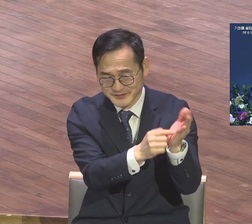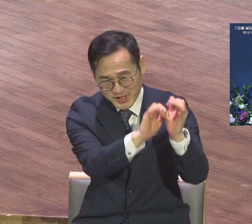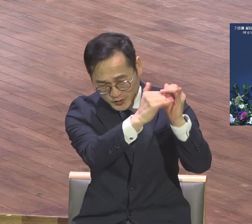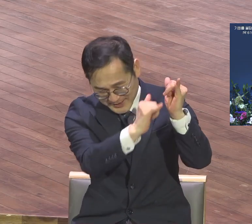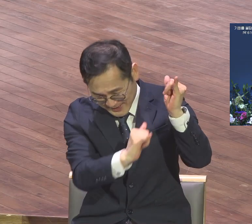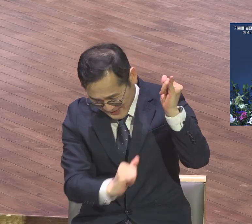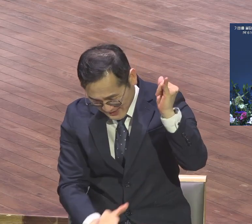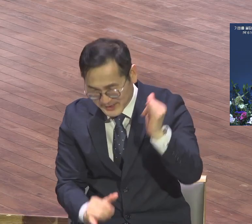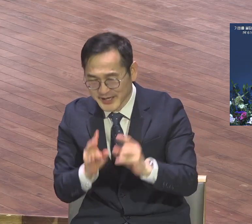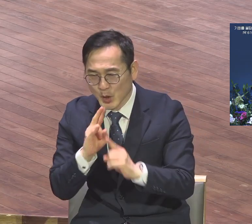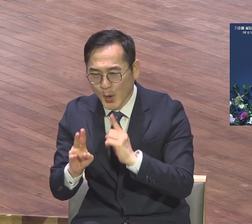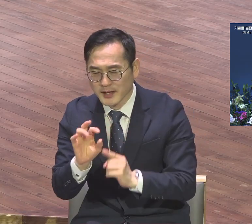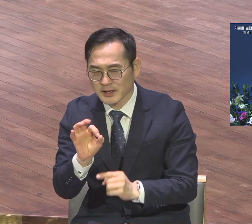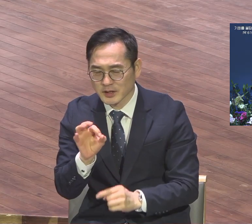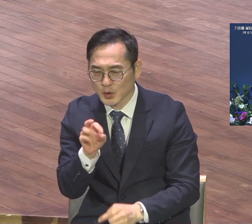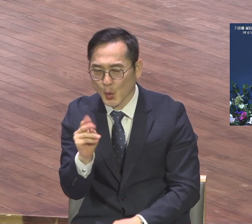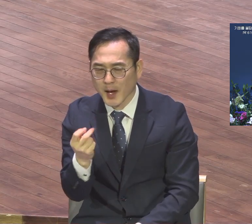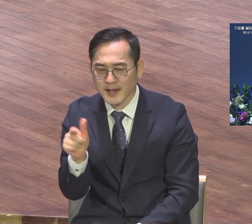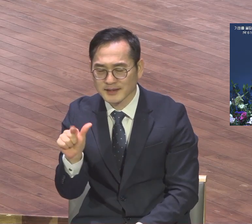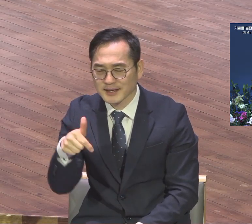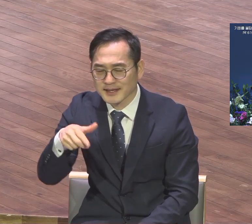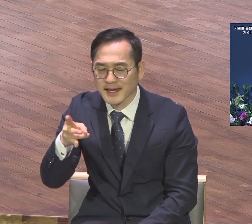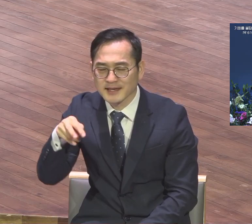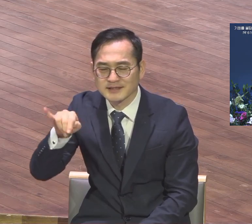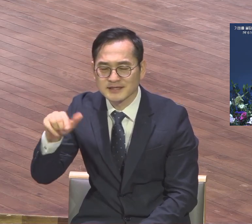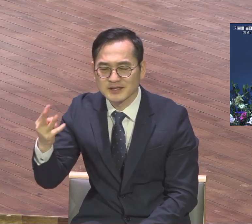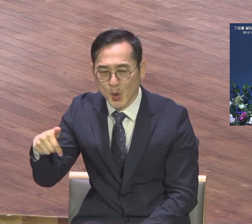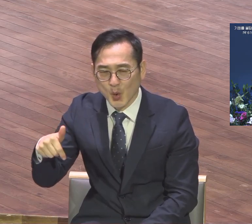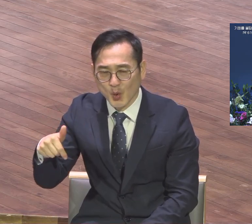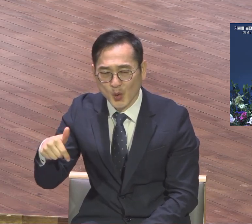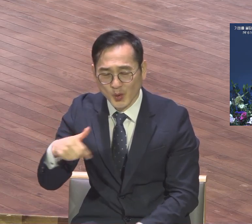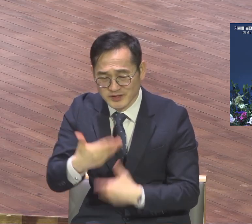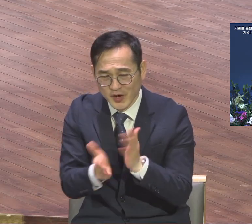정확하게 정리된 딱 한 구절이에요.